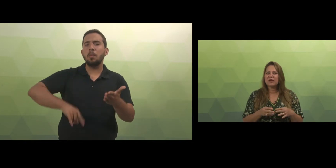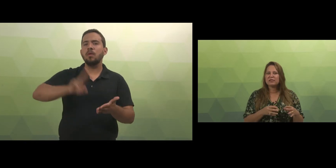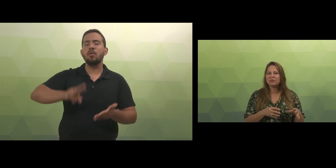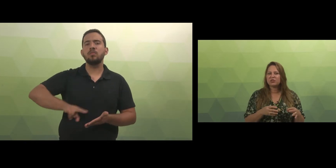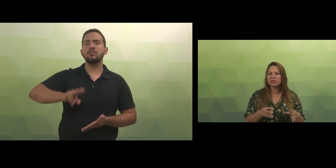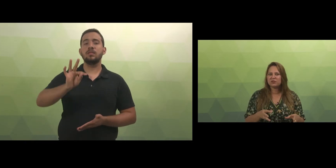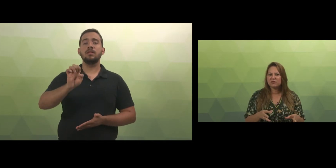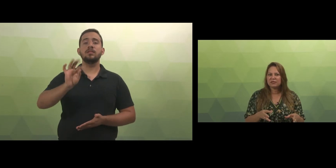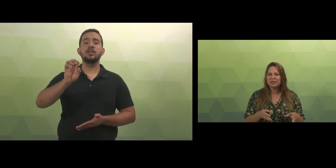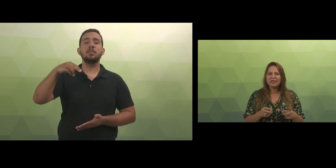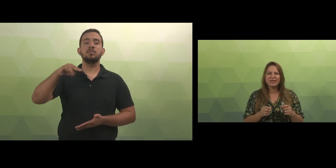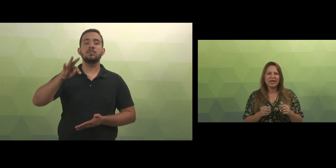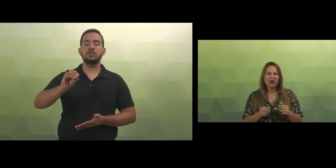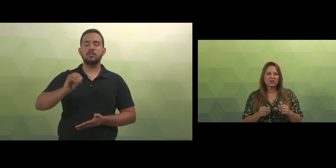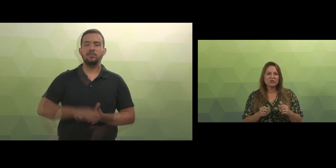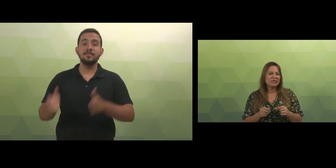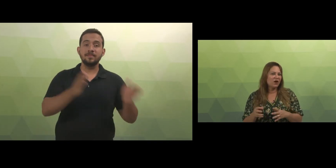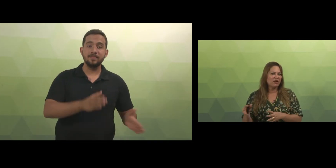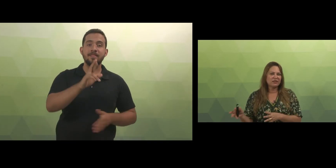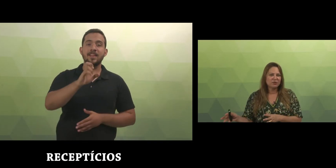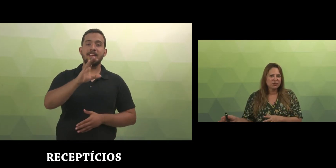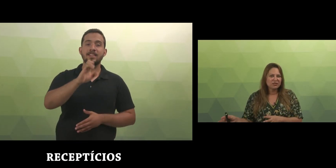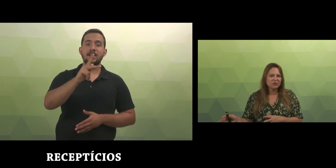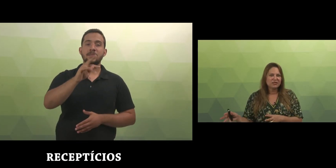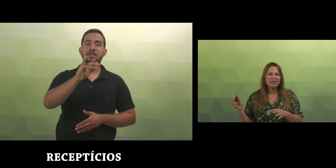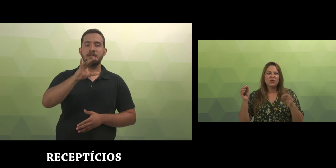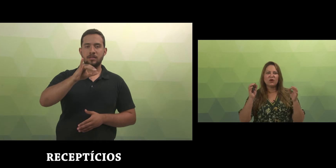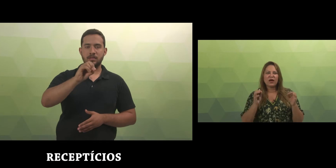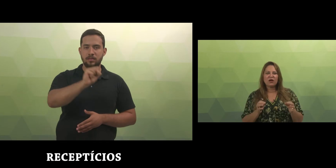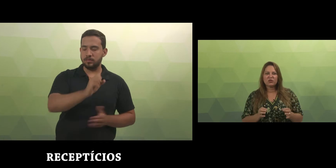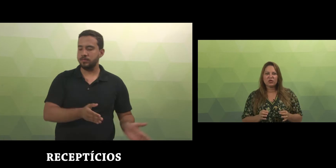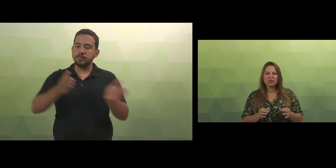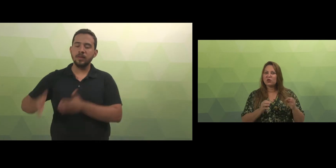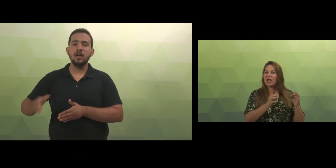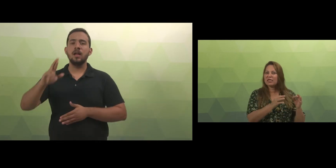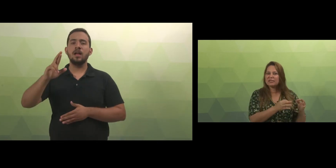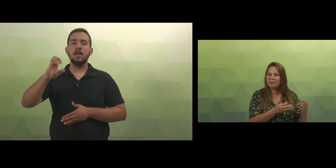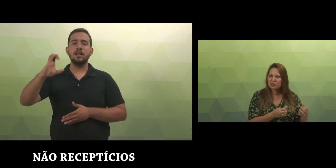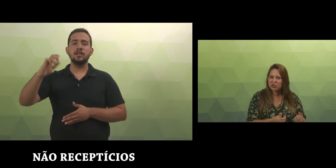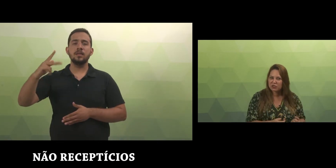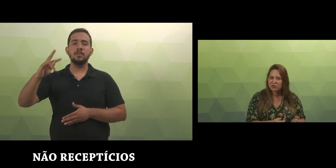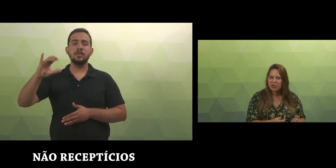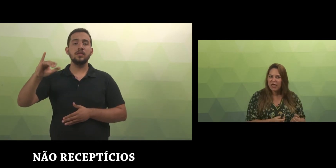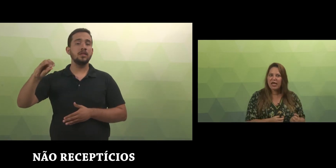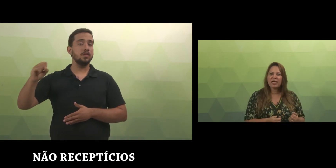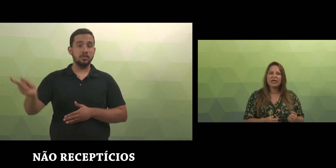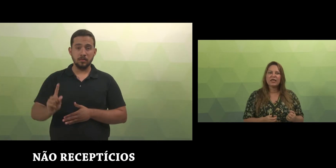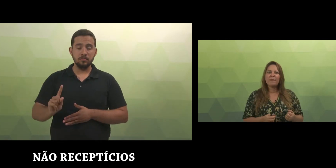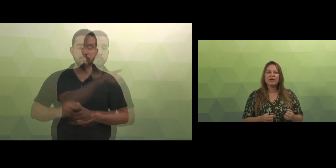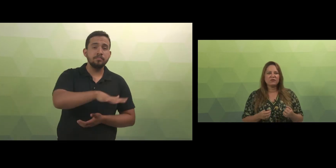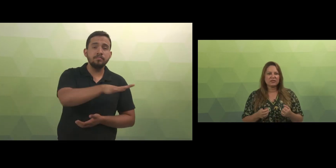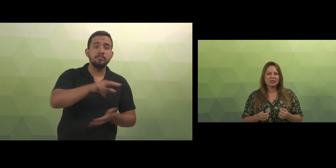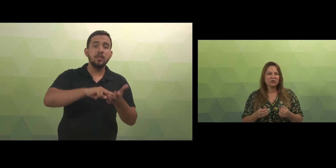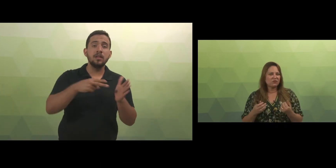negócios receptícios e em negócios não receptícios. O negócio jurídico receptício é aquele